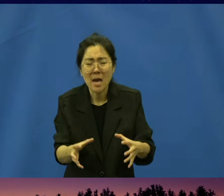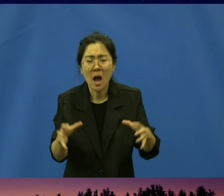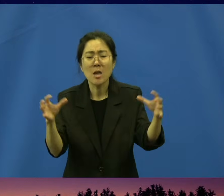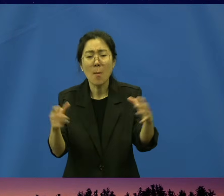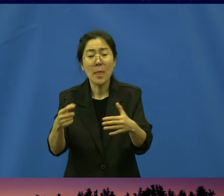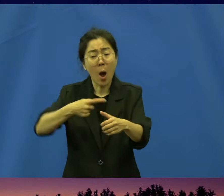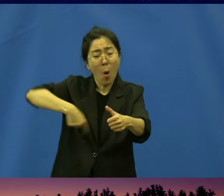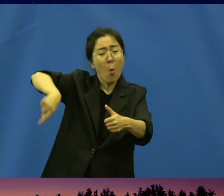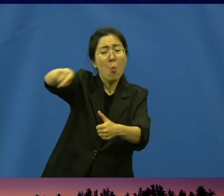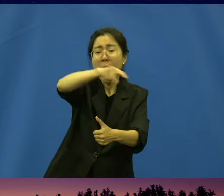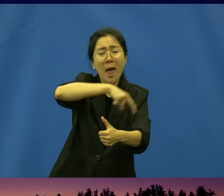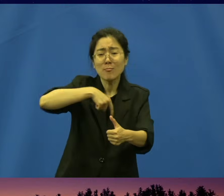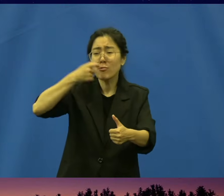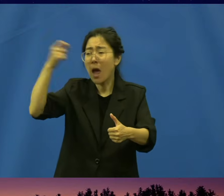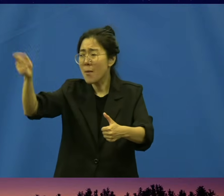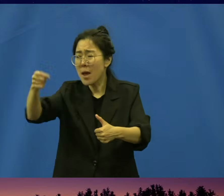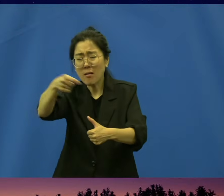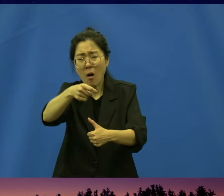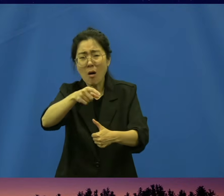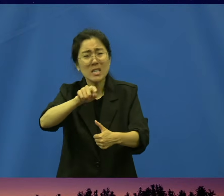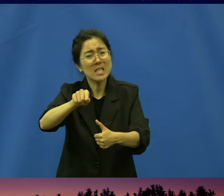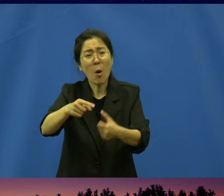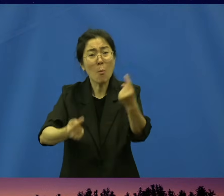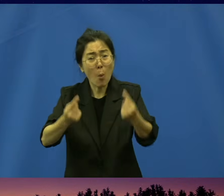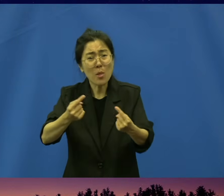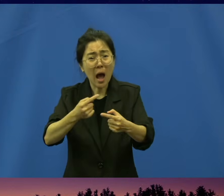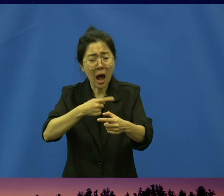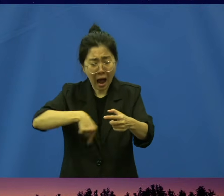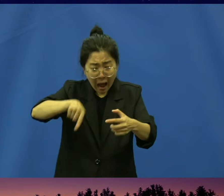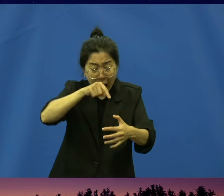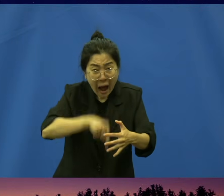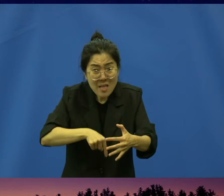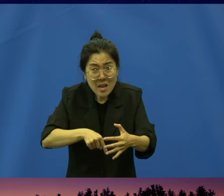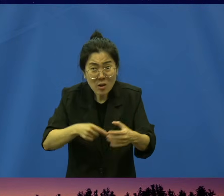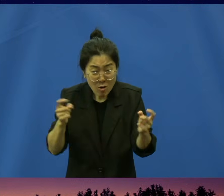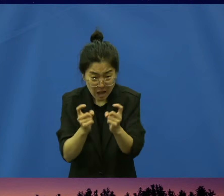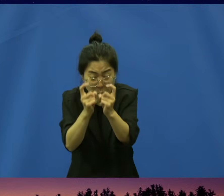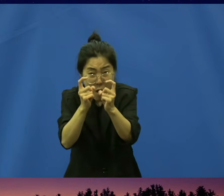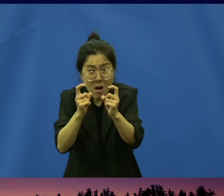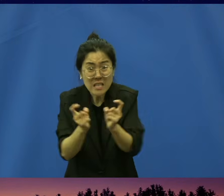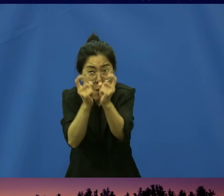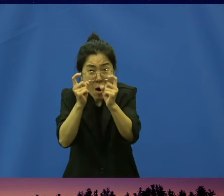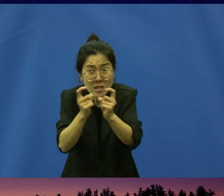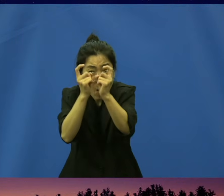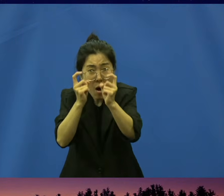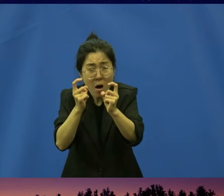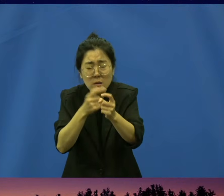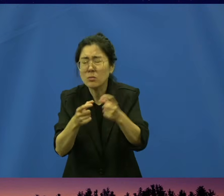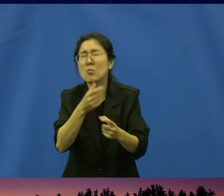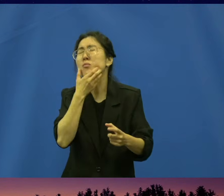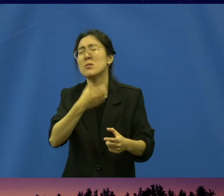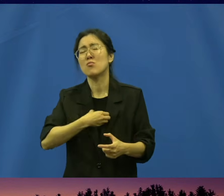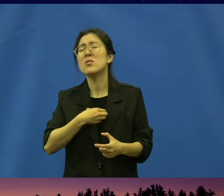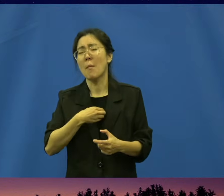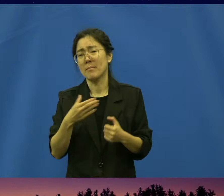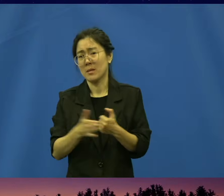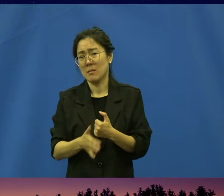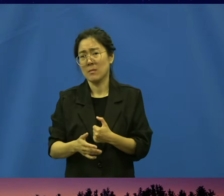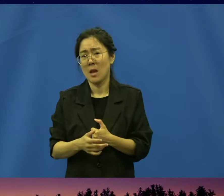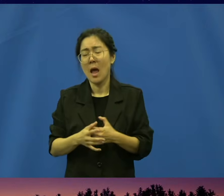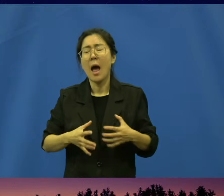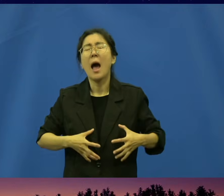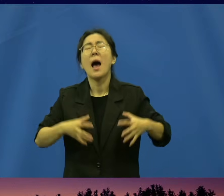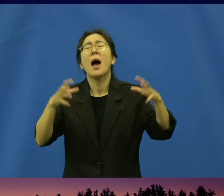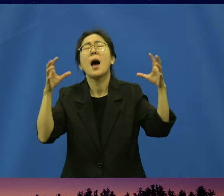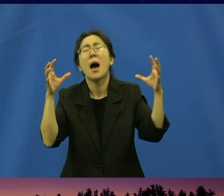그리고 여러분, 마지막으로 17장 20절에서 23절 오늘 우리 본문, 여러분과 저를